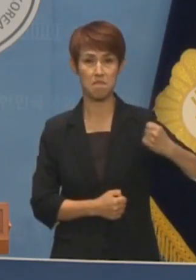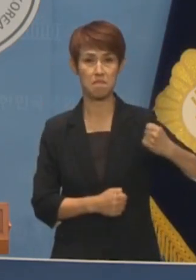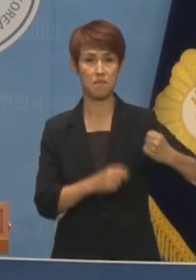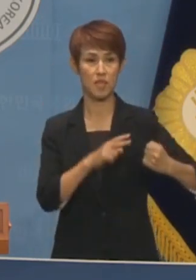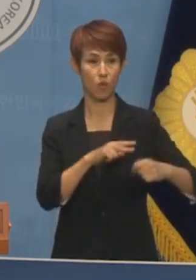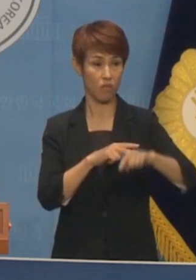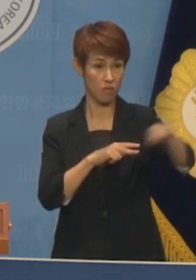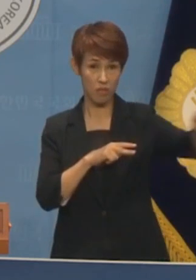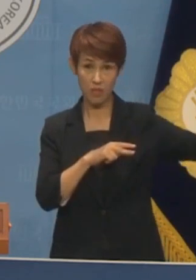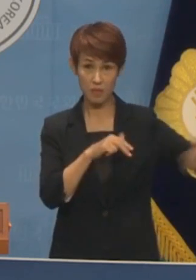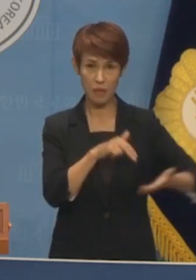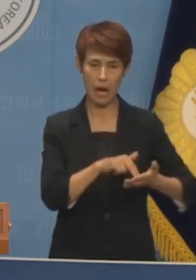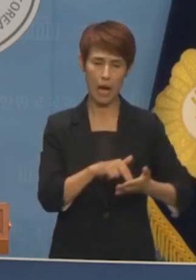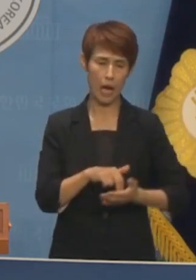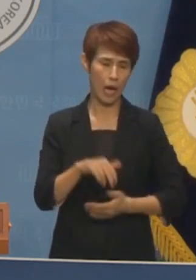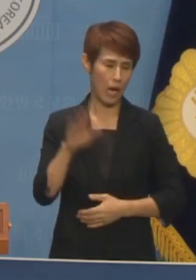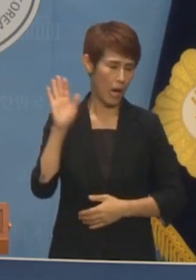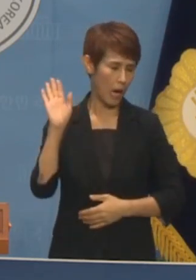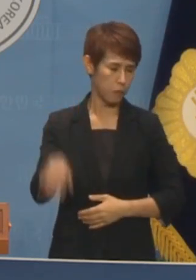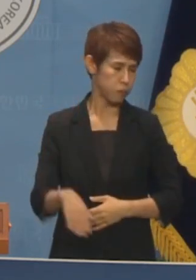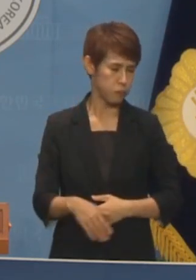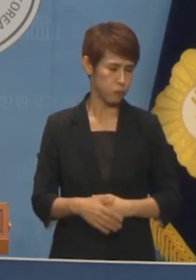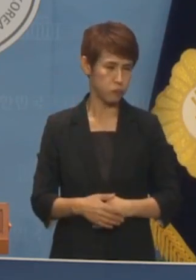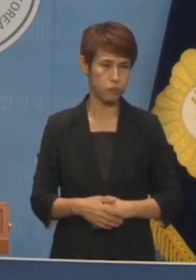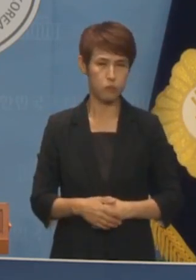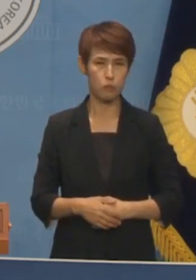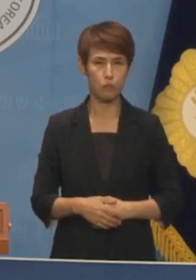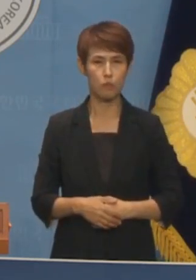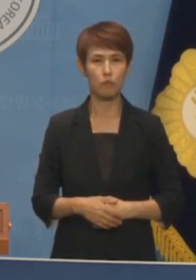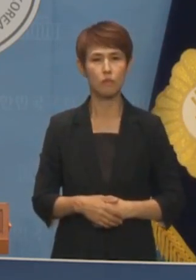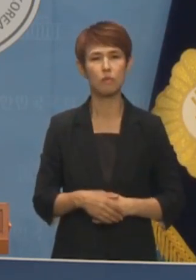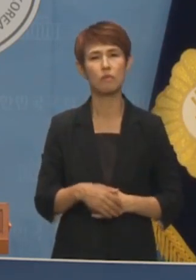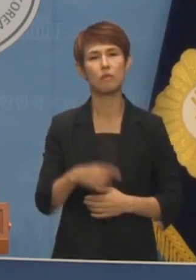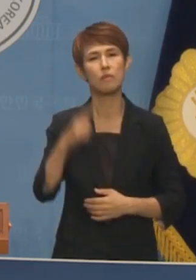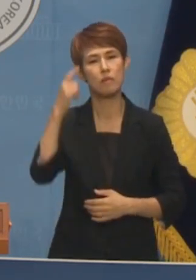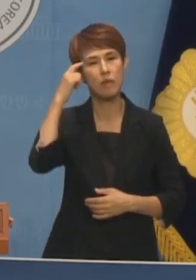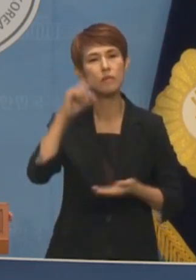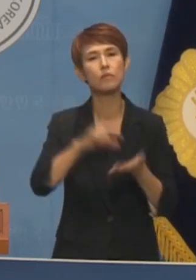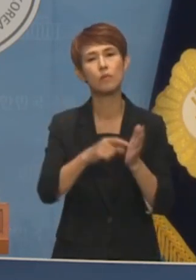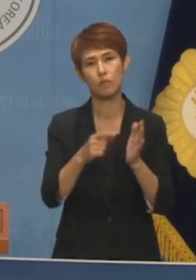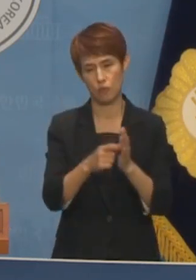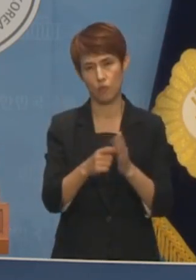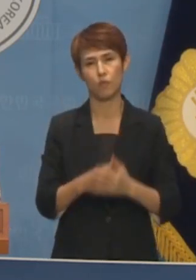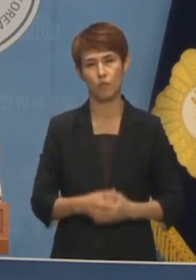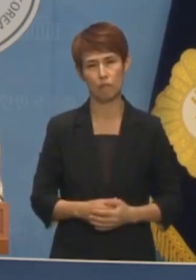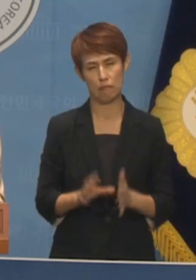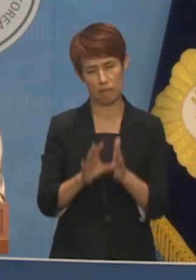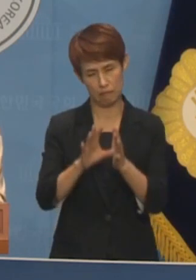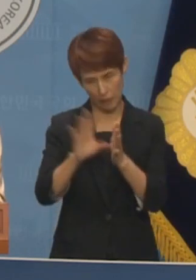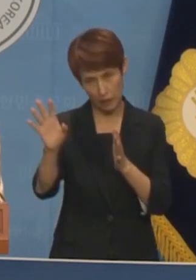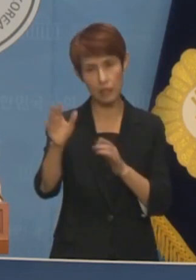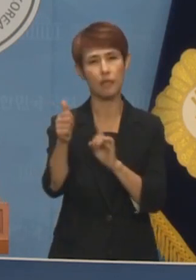사이에서조차 내놓은 아이 취급을 받는 지경에 이르렀습니다.